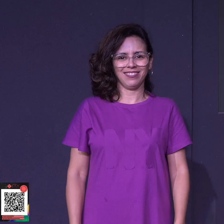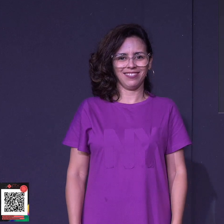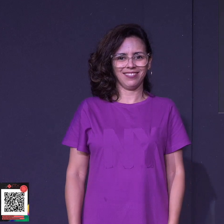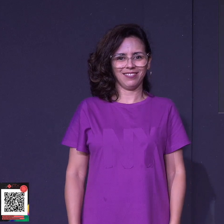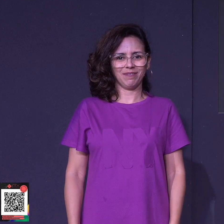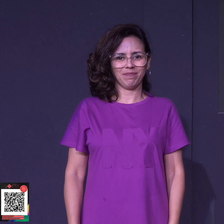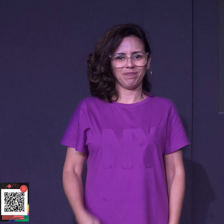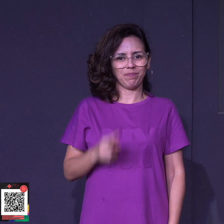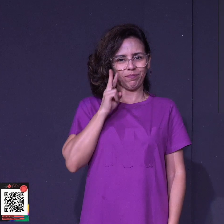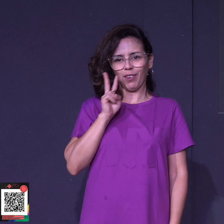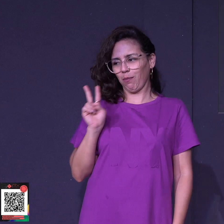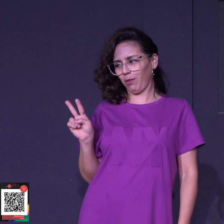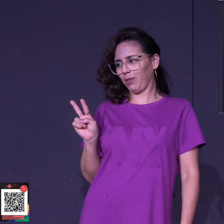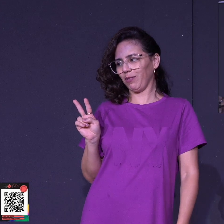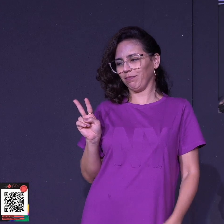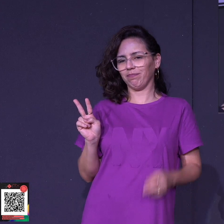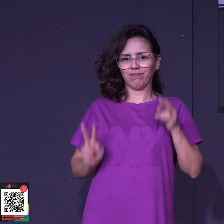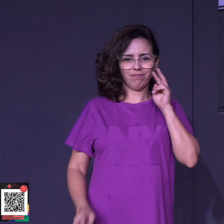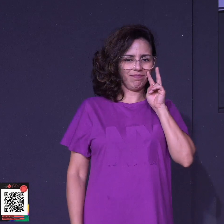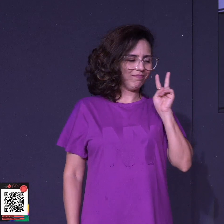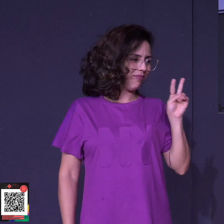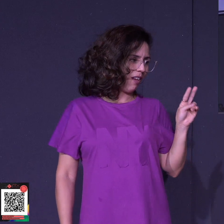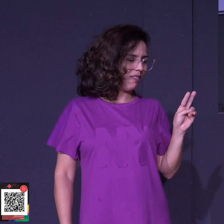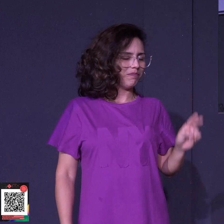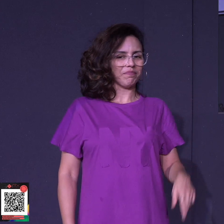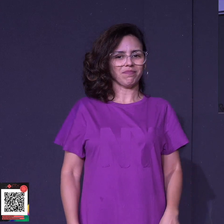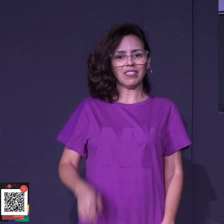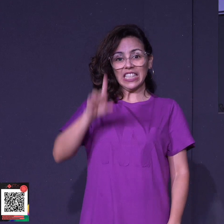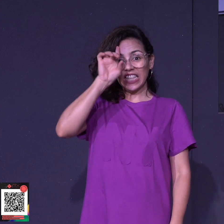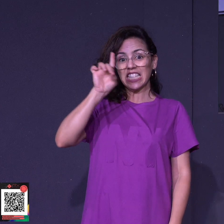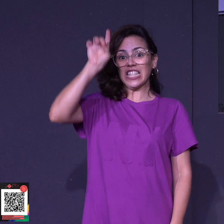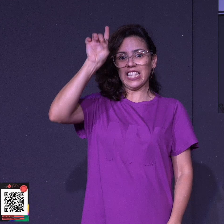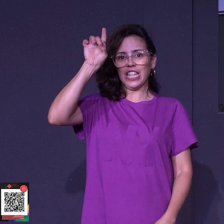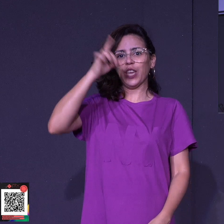Olha para quem está do seu lado e diga assim: Ele é o teu juiz.